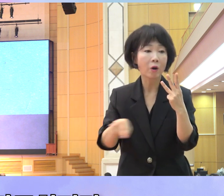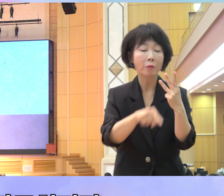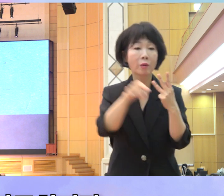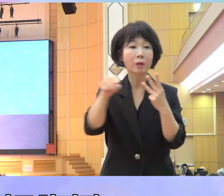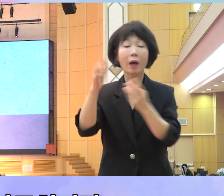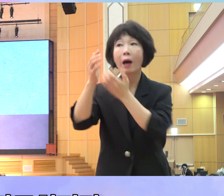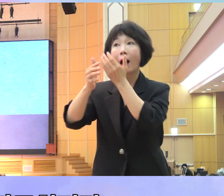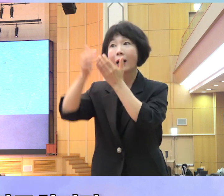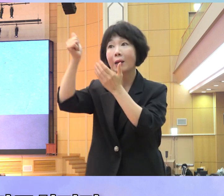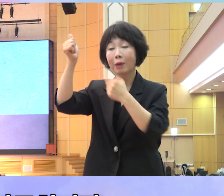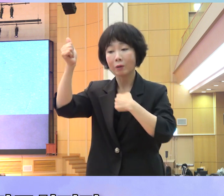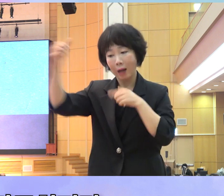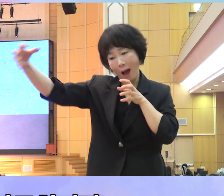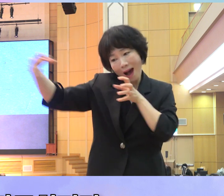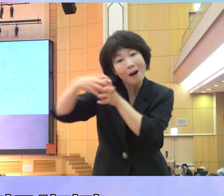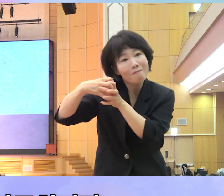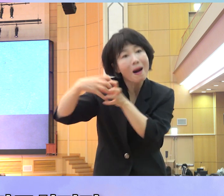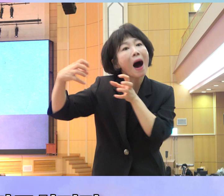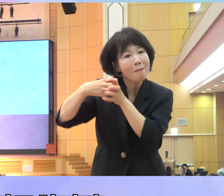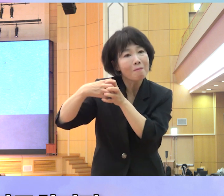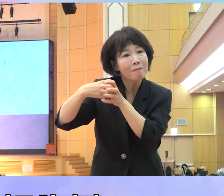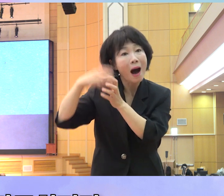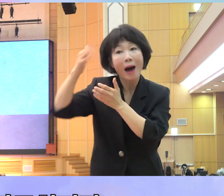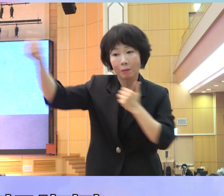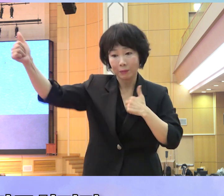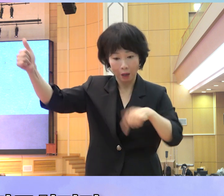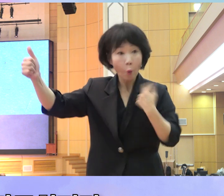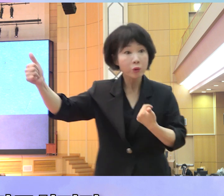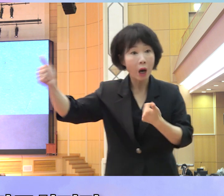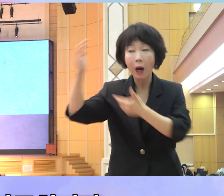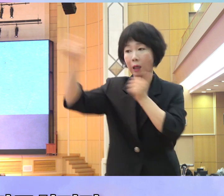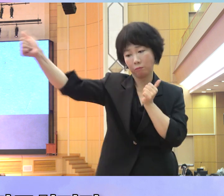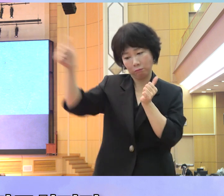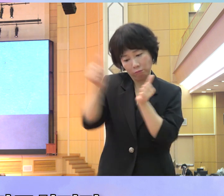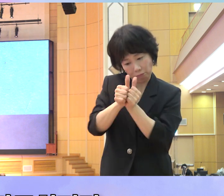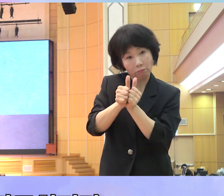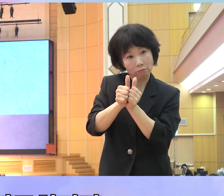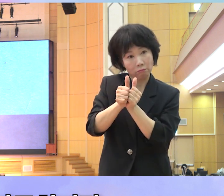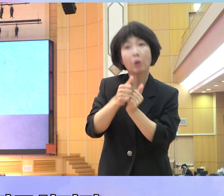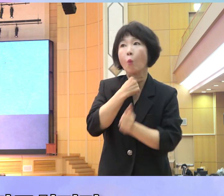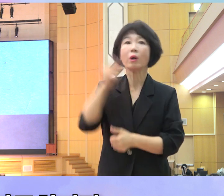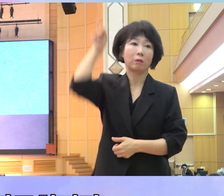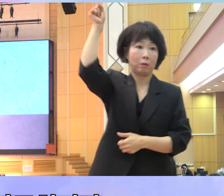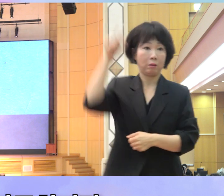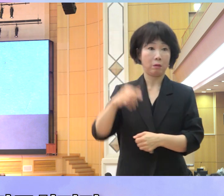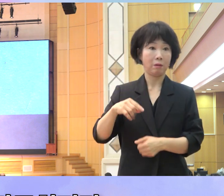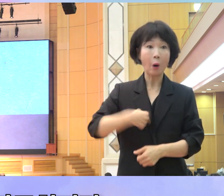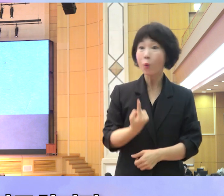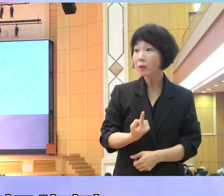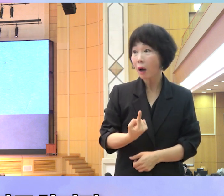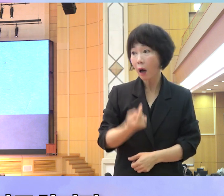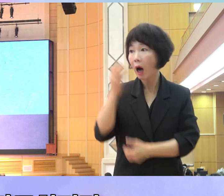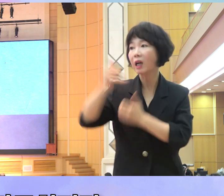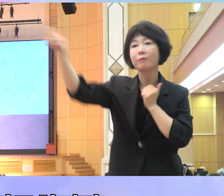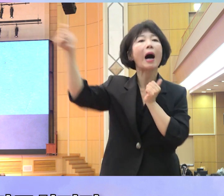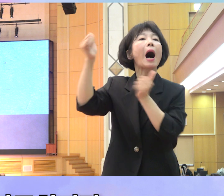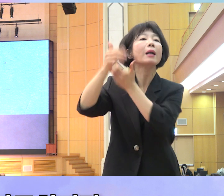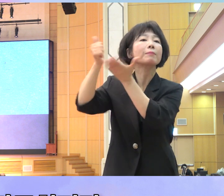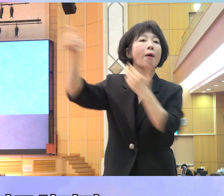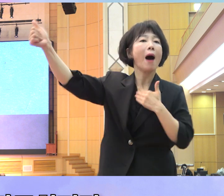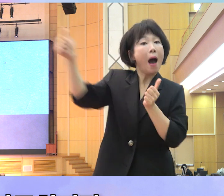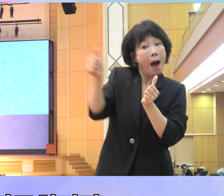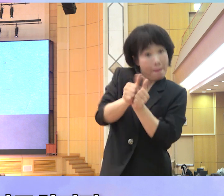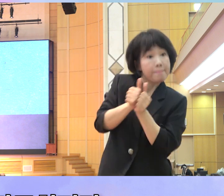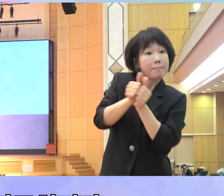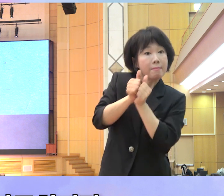동력. 그러니까 함께 일하는 거를 원하시는 예수님이에요. 첫 번째는 예수님의 긍휼하심을